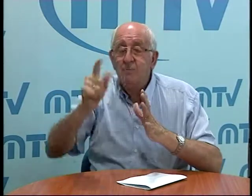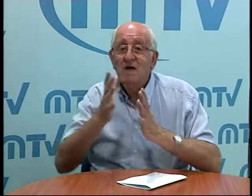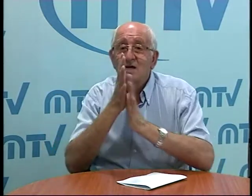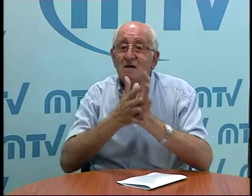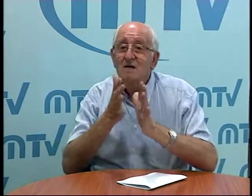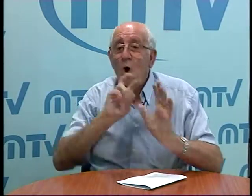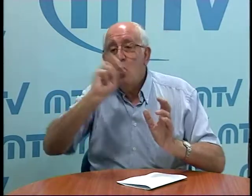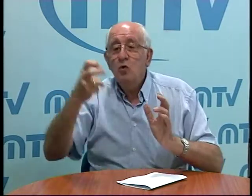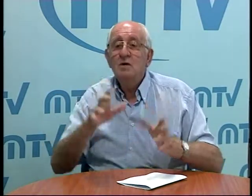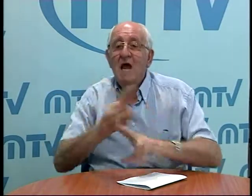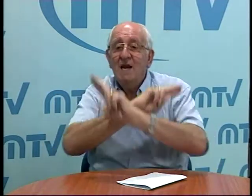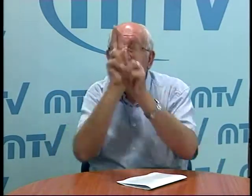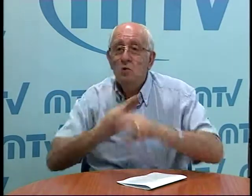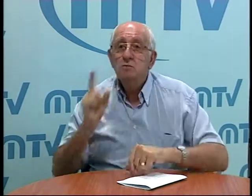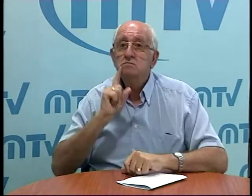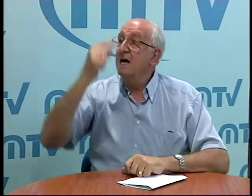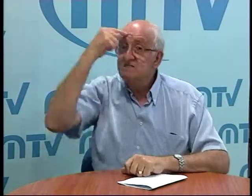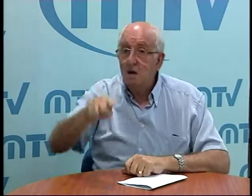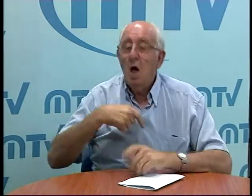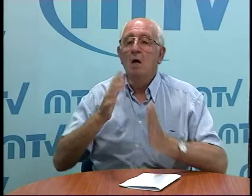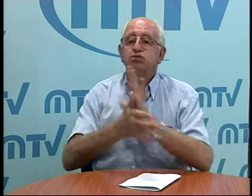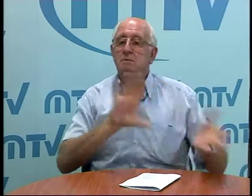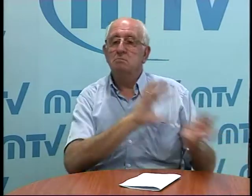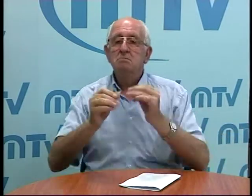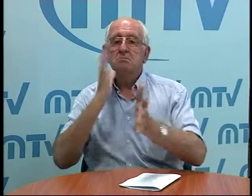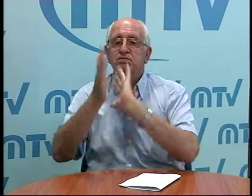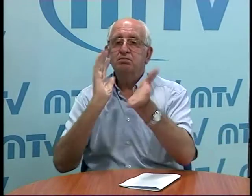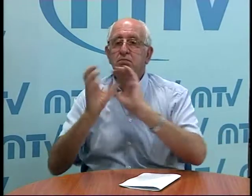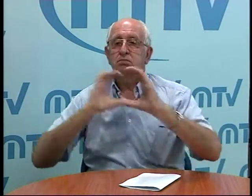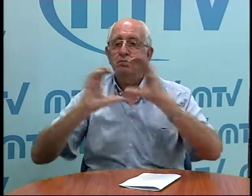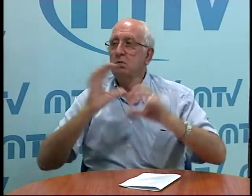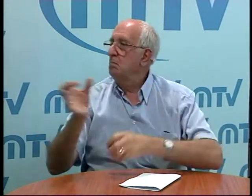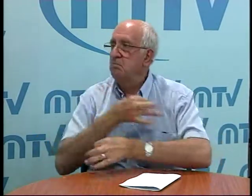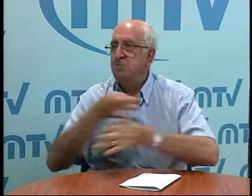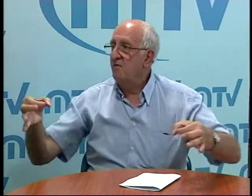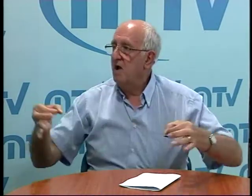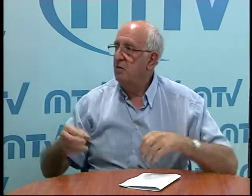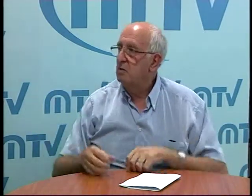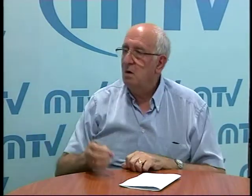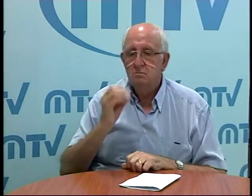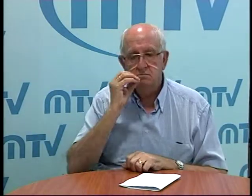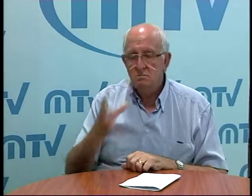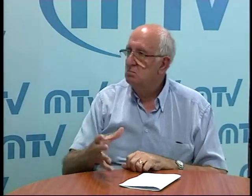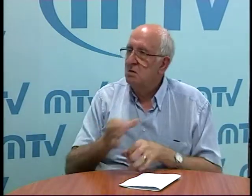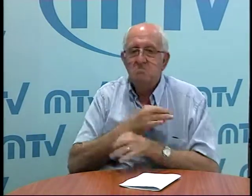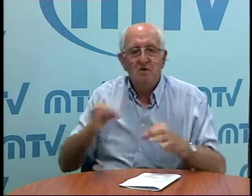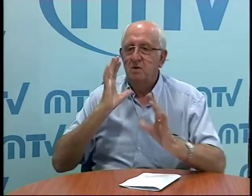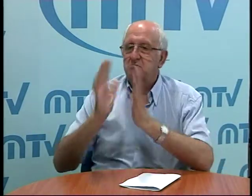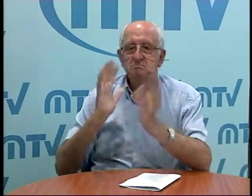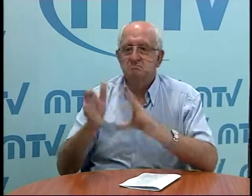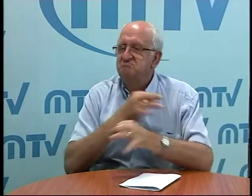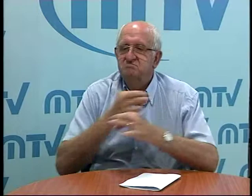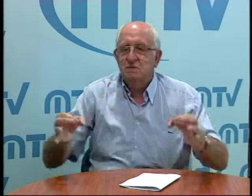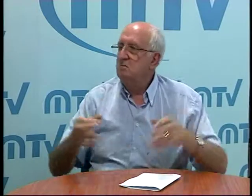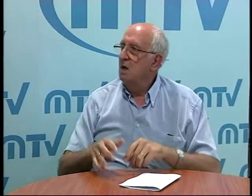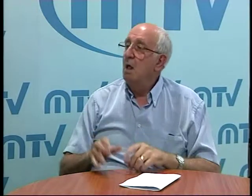en alemán y en Sistema de Signos Internacional, el alemán sí que no lo entendemos, la lengua de signos alemana, pero el Sistema de